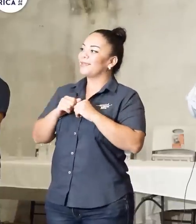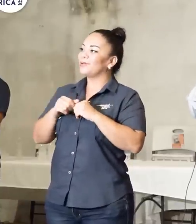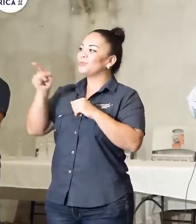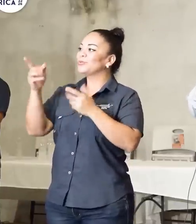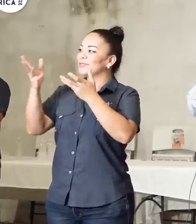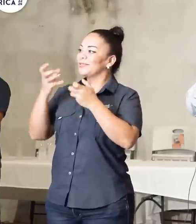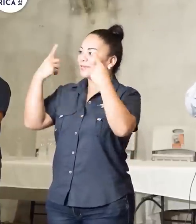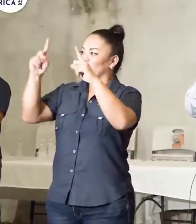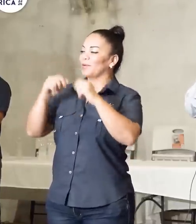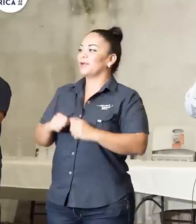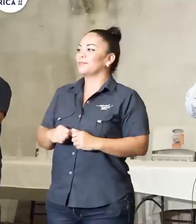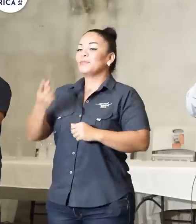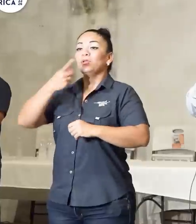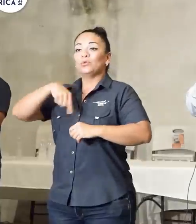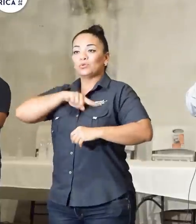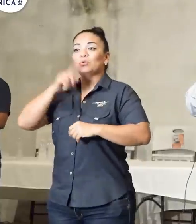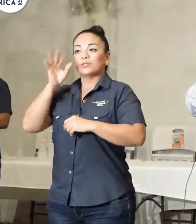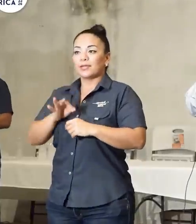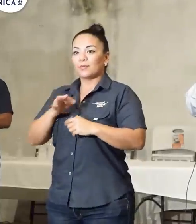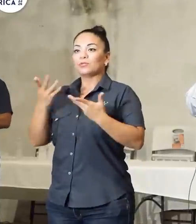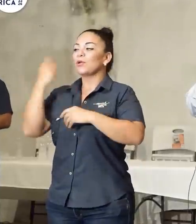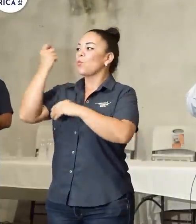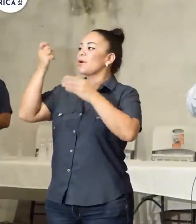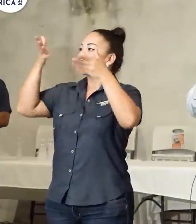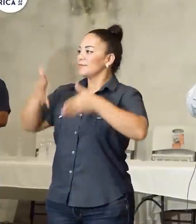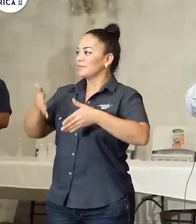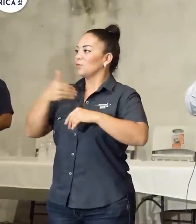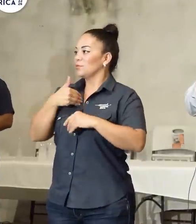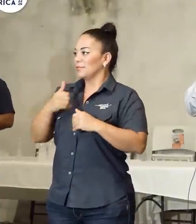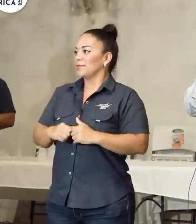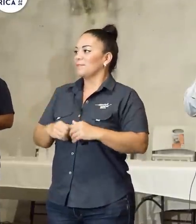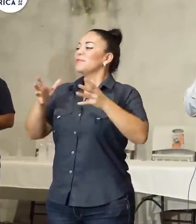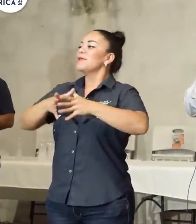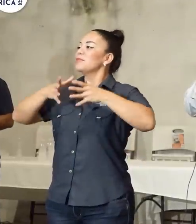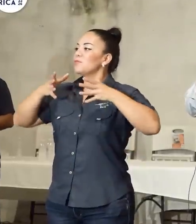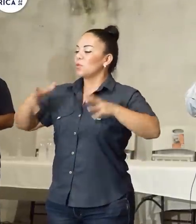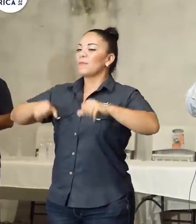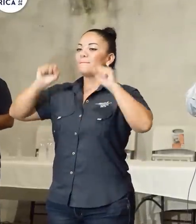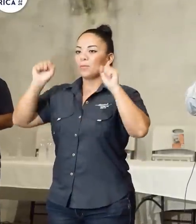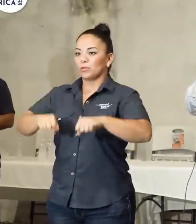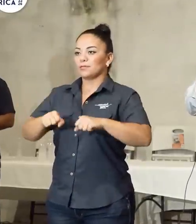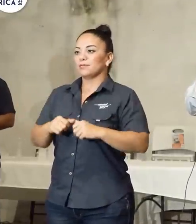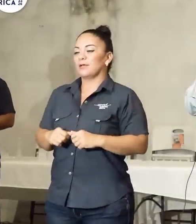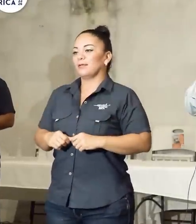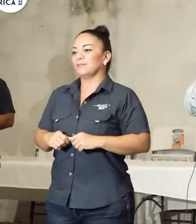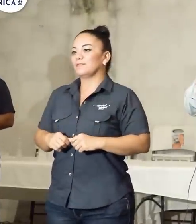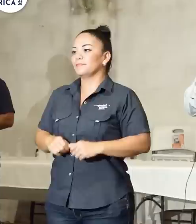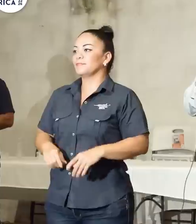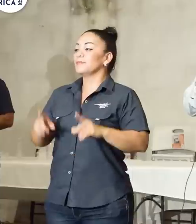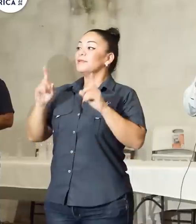llegar. Nosotros creemos que los guanacastecos tienen enorme potencial